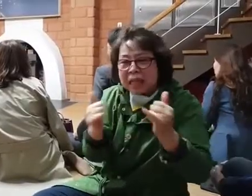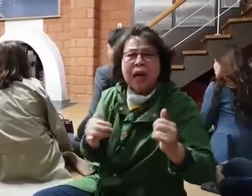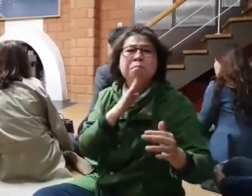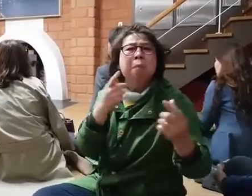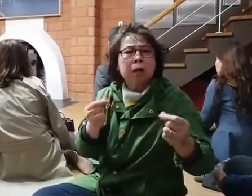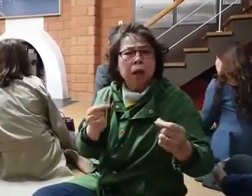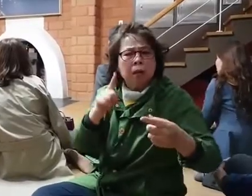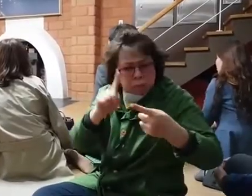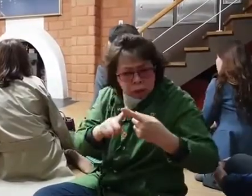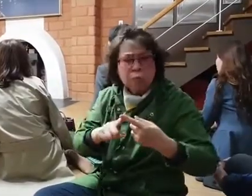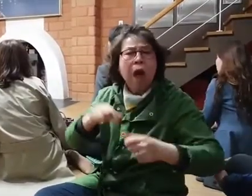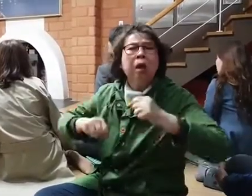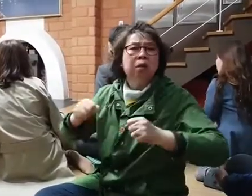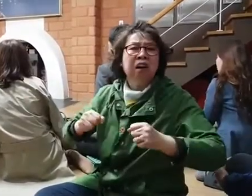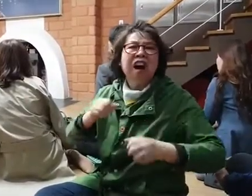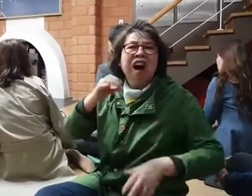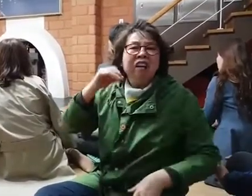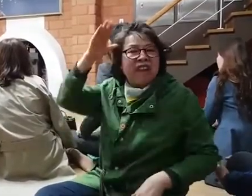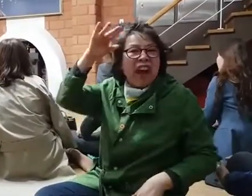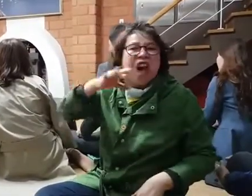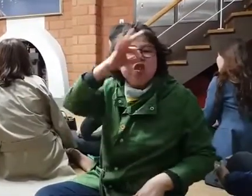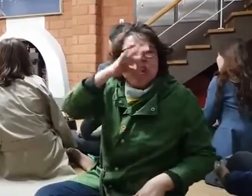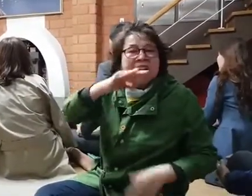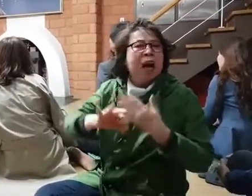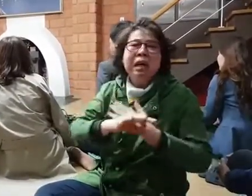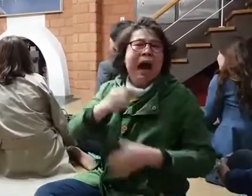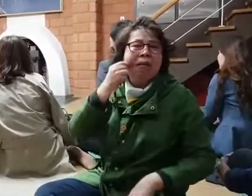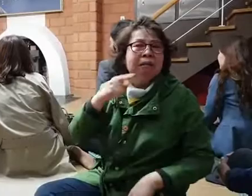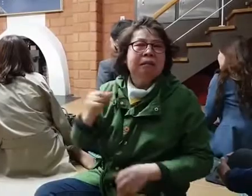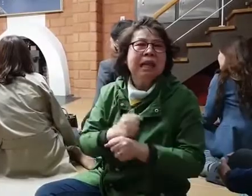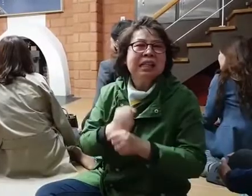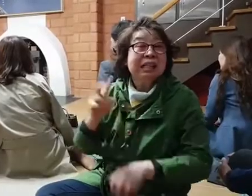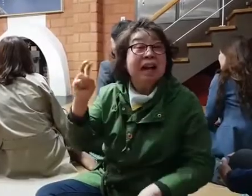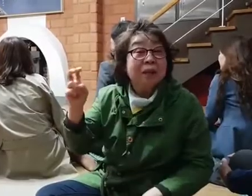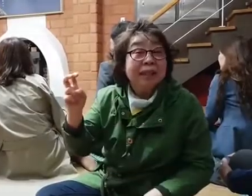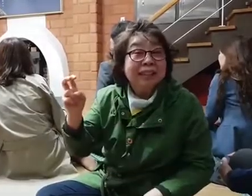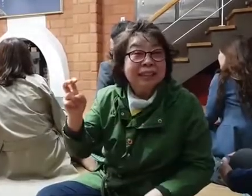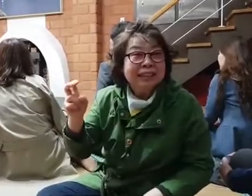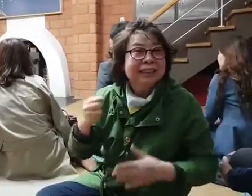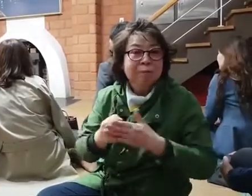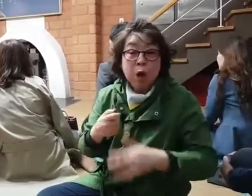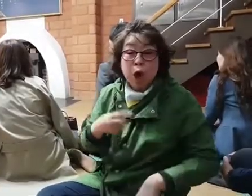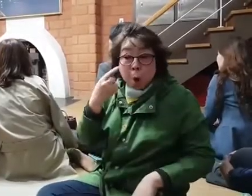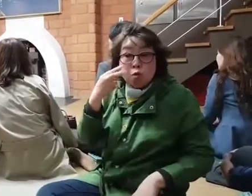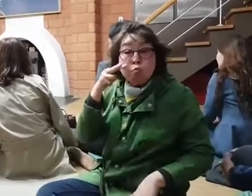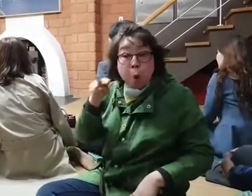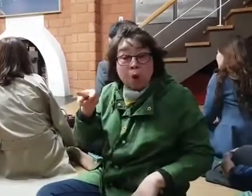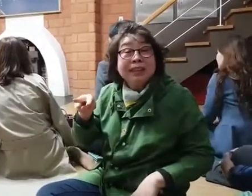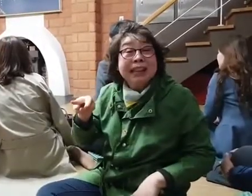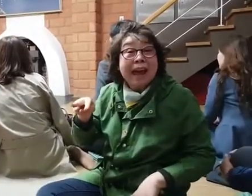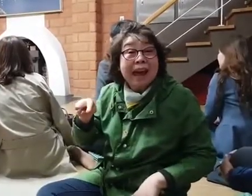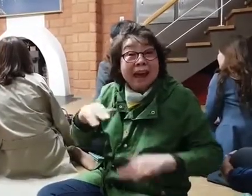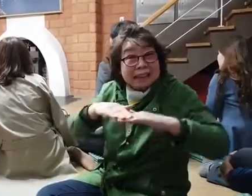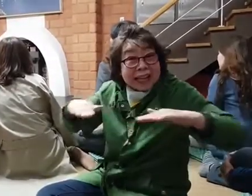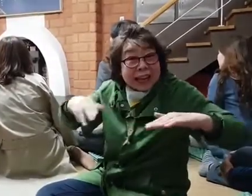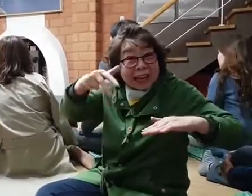인간이라서 그래 하는 거라. 개돼지 같은 그래 안 하지. 그래서 그런 것들이고 우리가 보는 잣대를 바꿔버리면 이